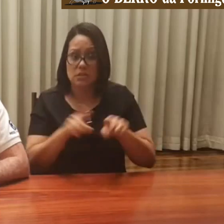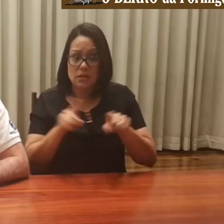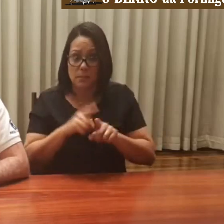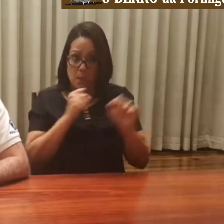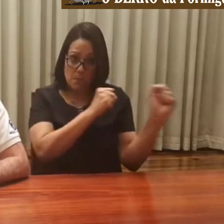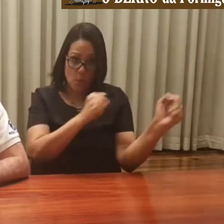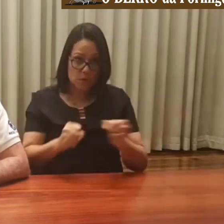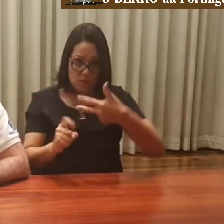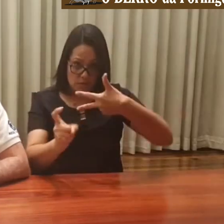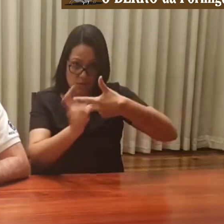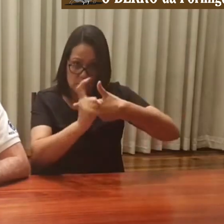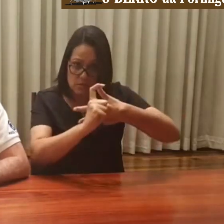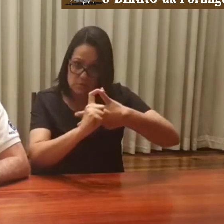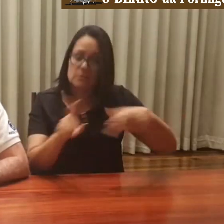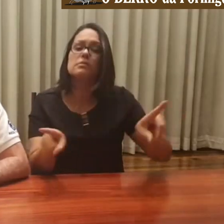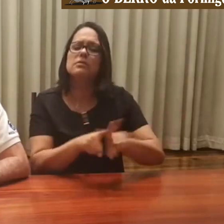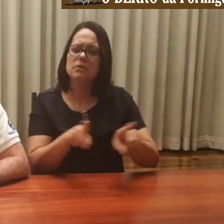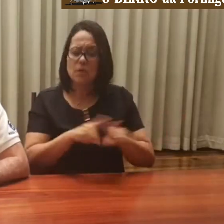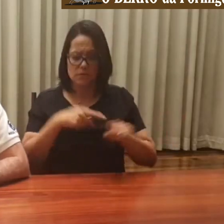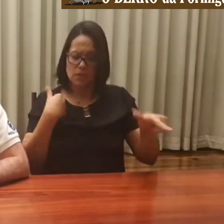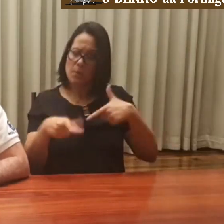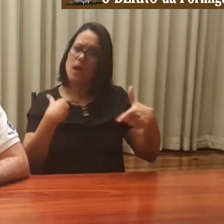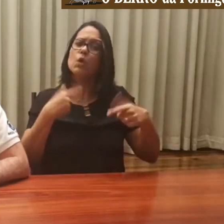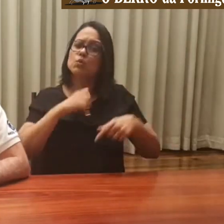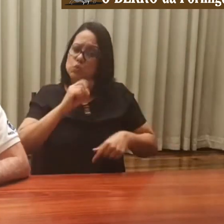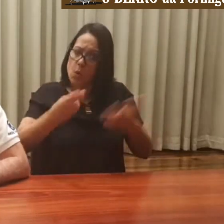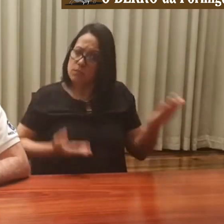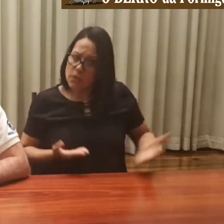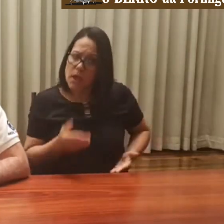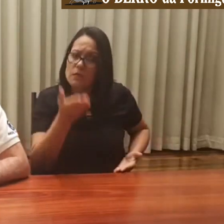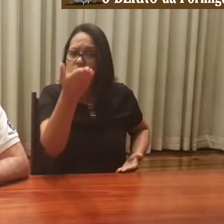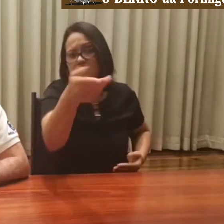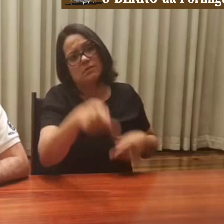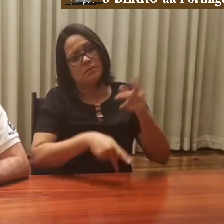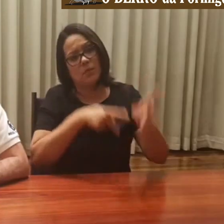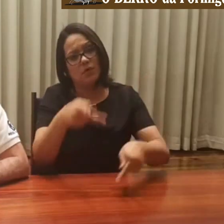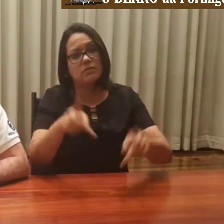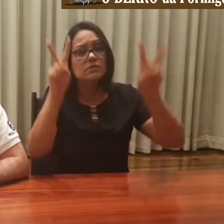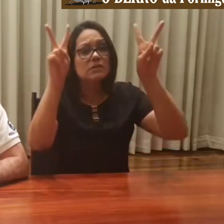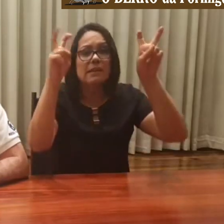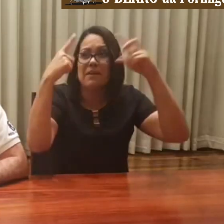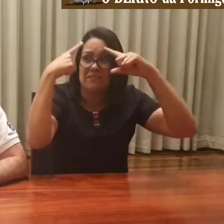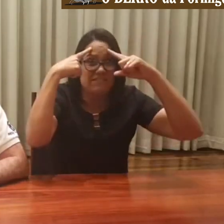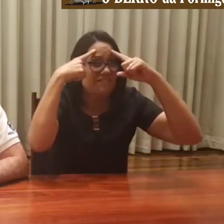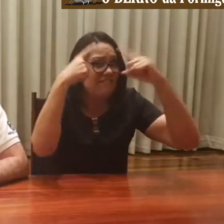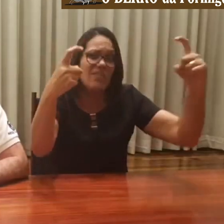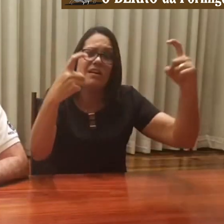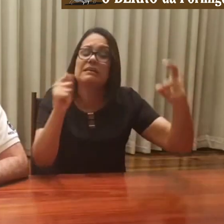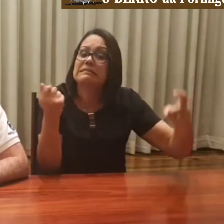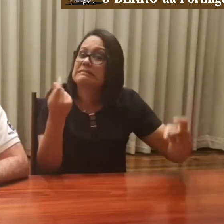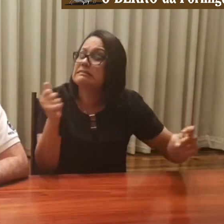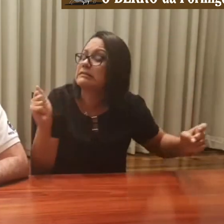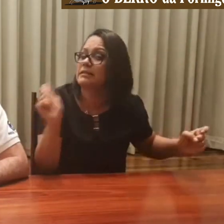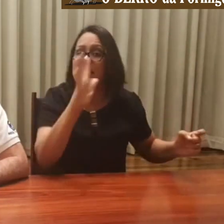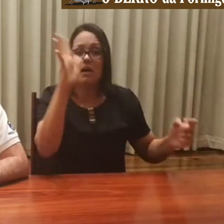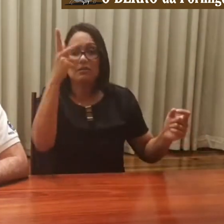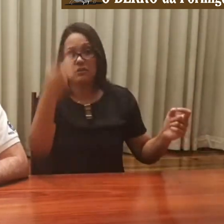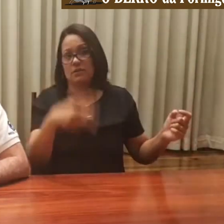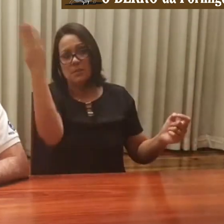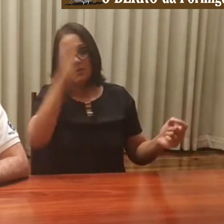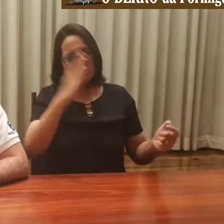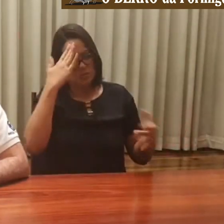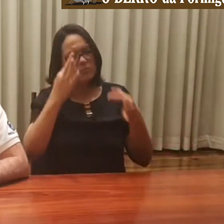políticos, também somos empregados do povo brasileiro. E a questão da violência é uma questão muito cara no Brasil. E eu tenho certeza que